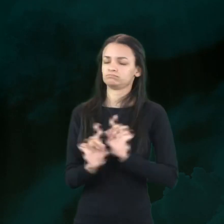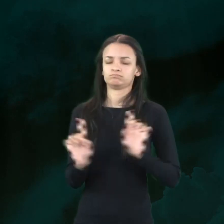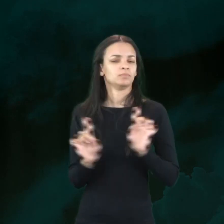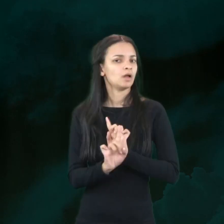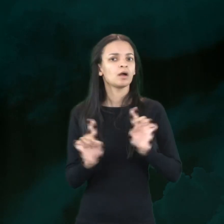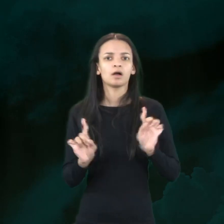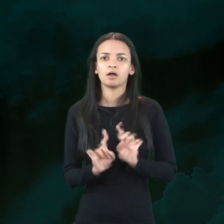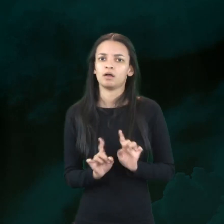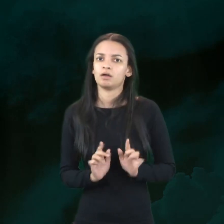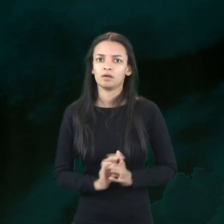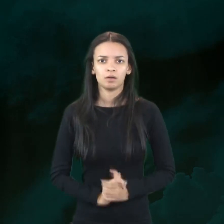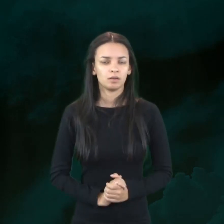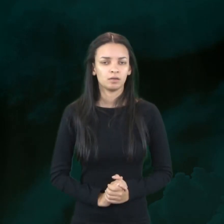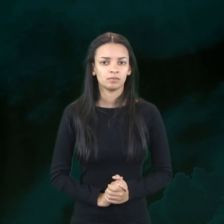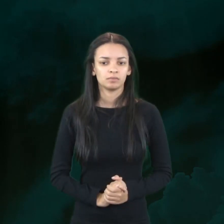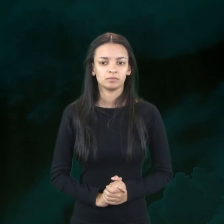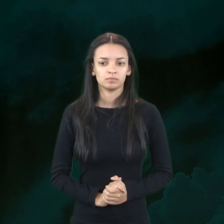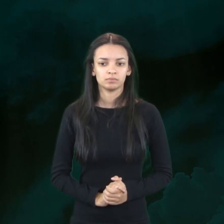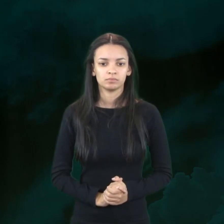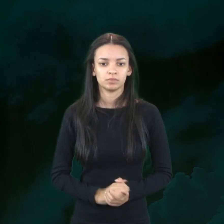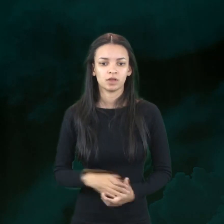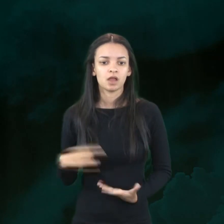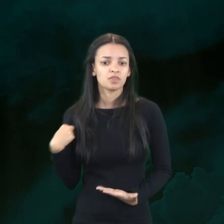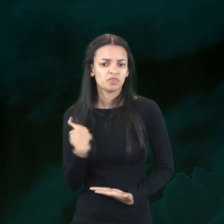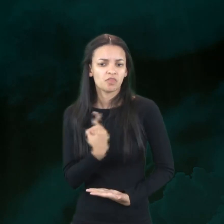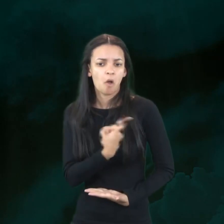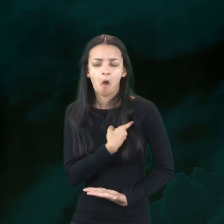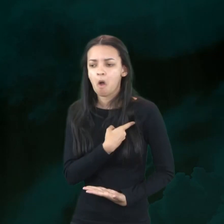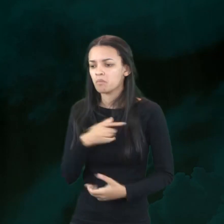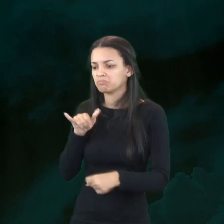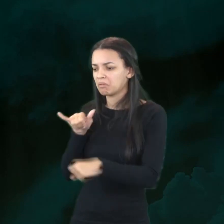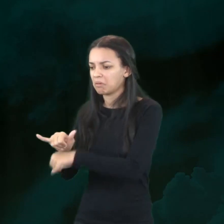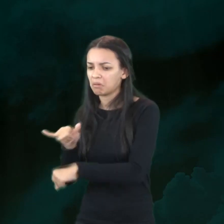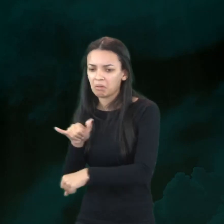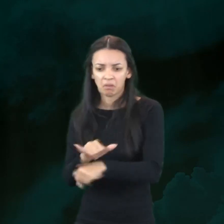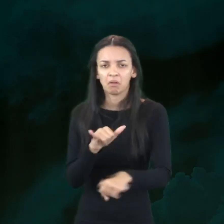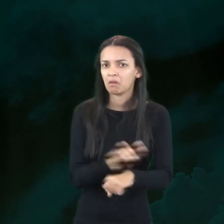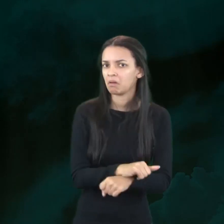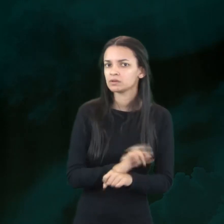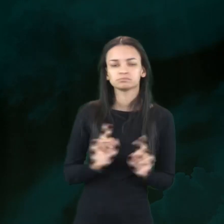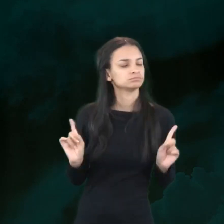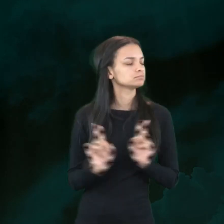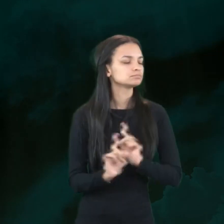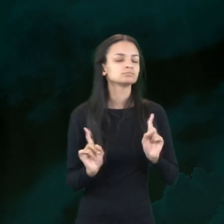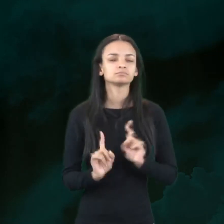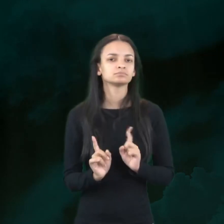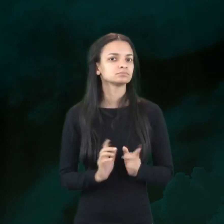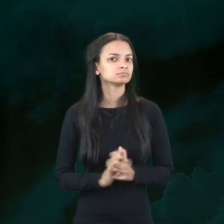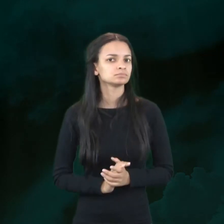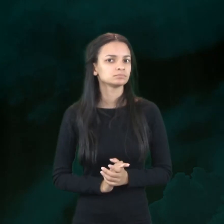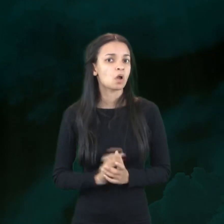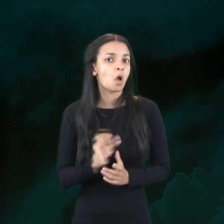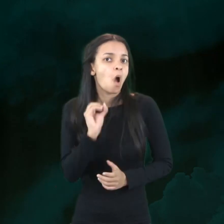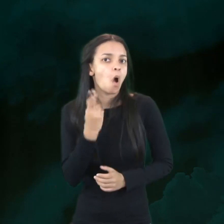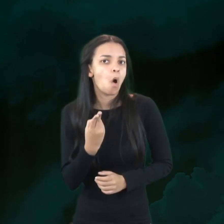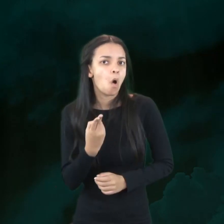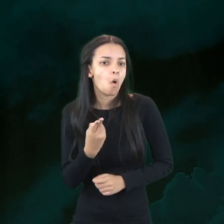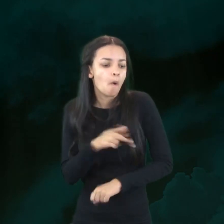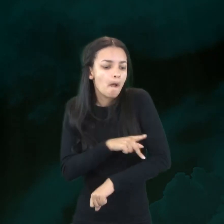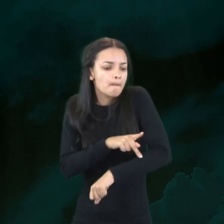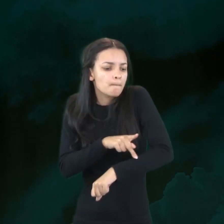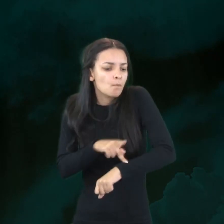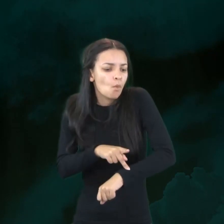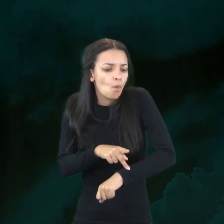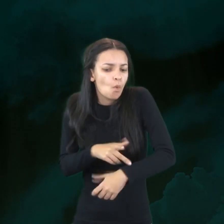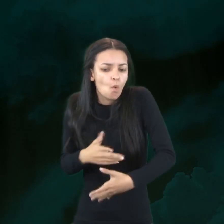aqui enganando vocês, né? Não, nem de impureza, não temos nenhuma motivação impura, não estamos aqui, na